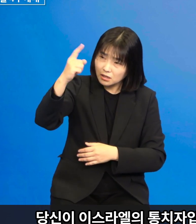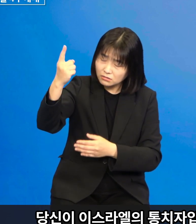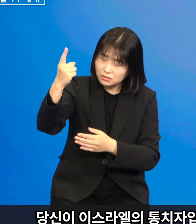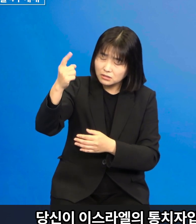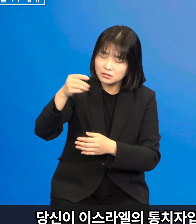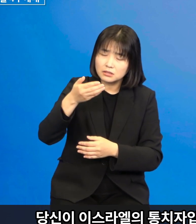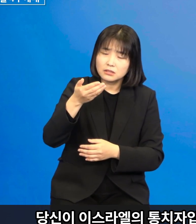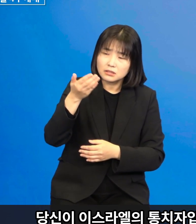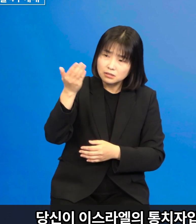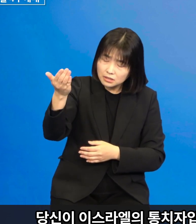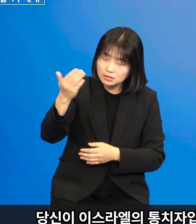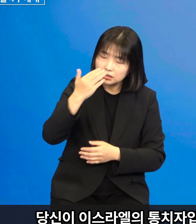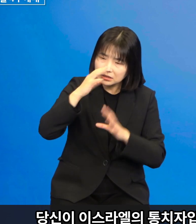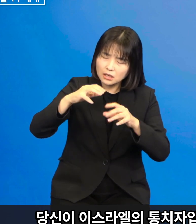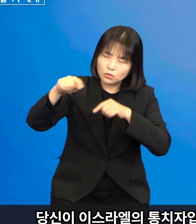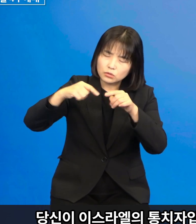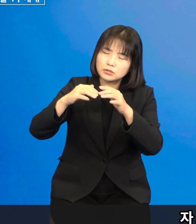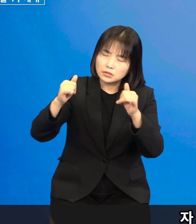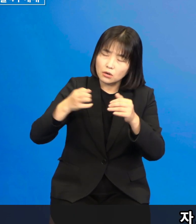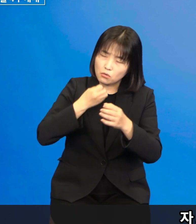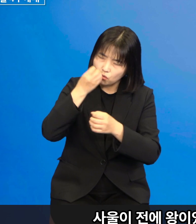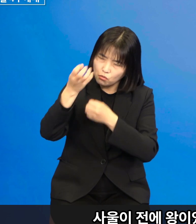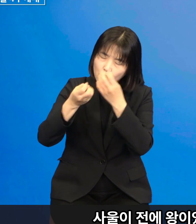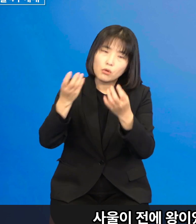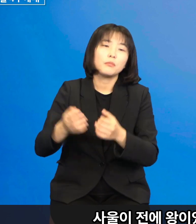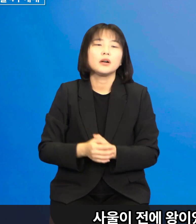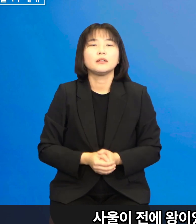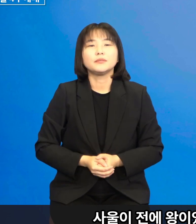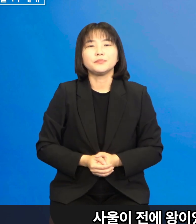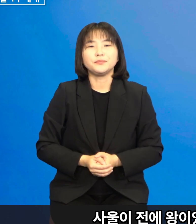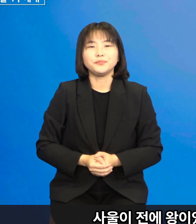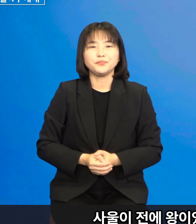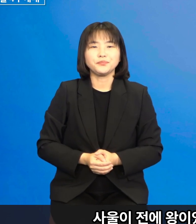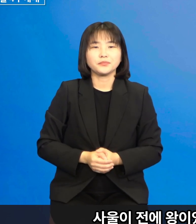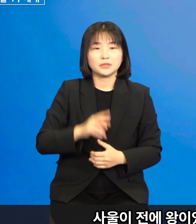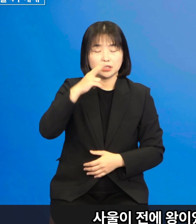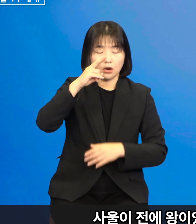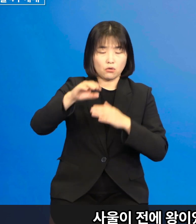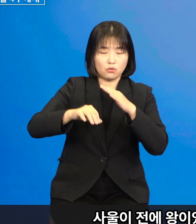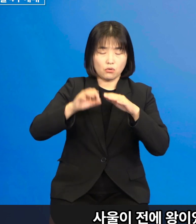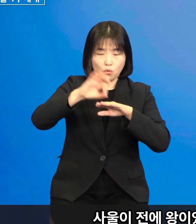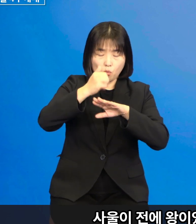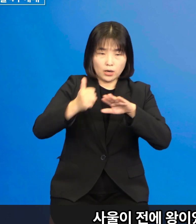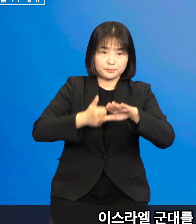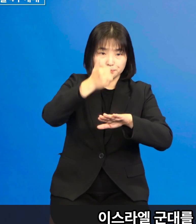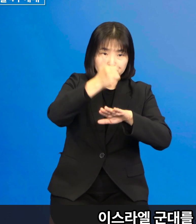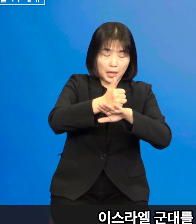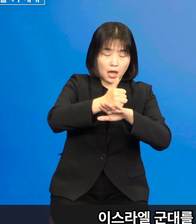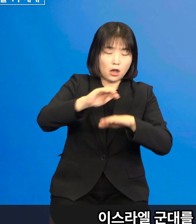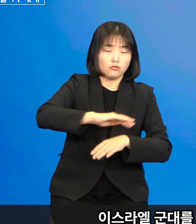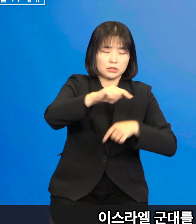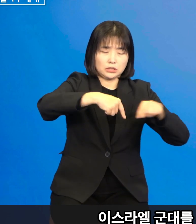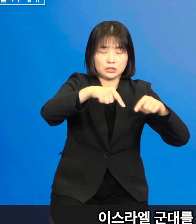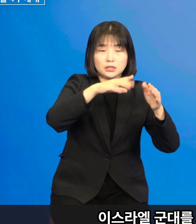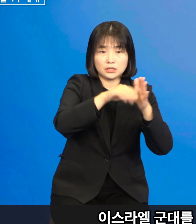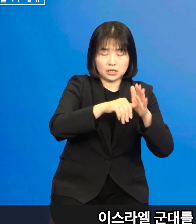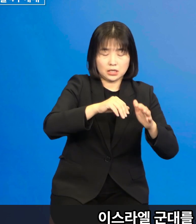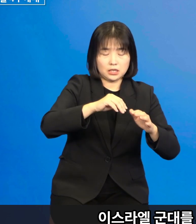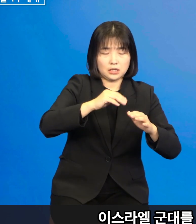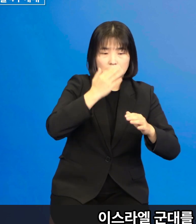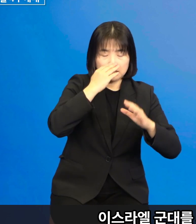통치자입니다 라고 2절에 고백하는 거예요. 자 보십시오. 사울이 전에 왕이었을 때, 우리 다스릴 때 이스라엘 군대를